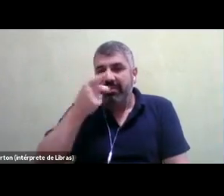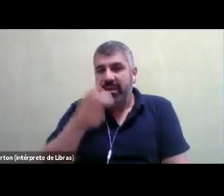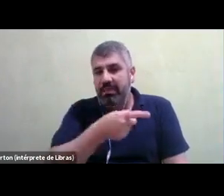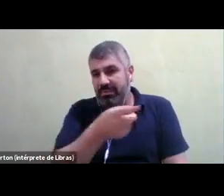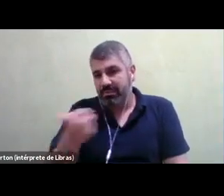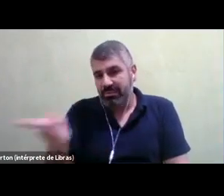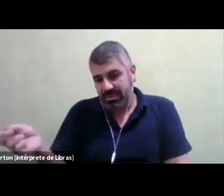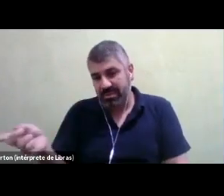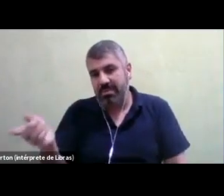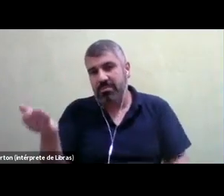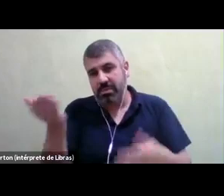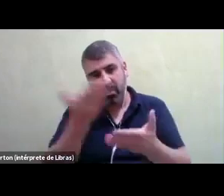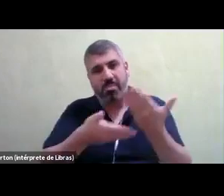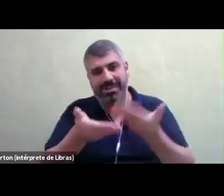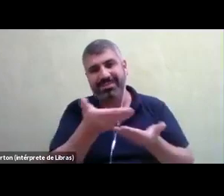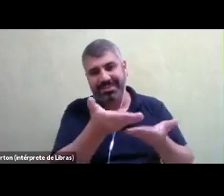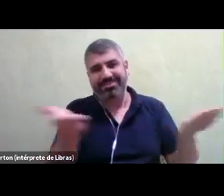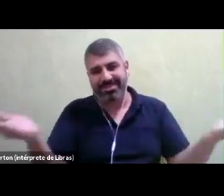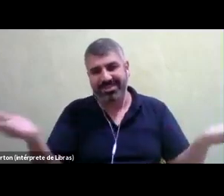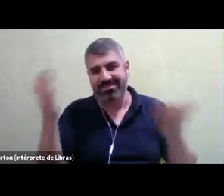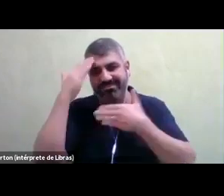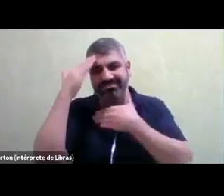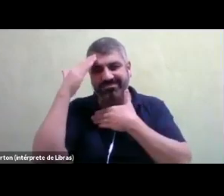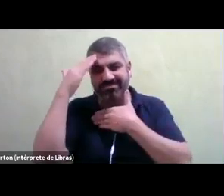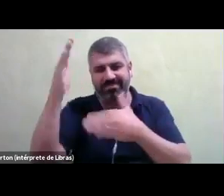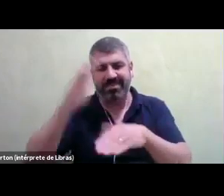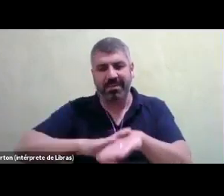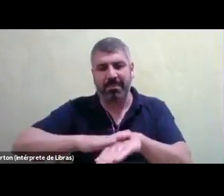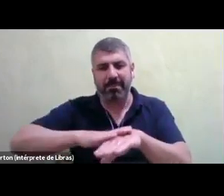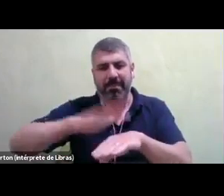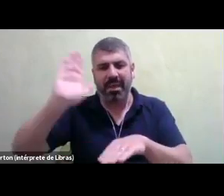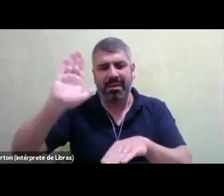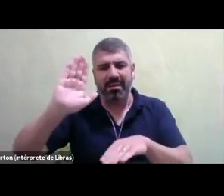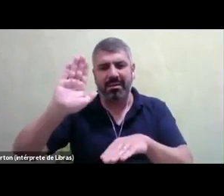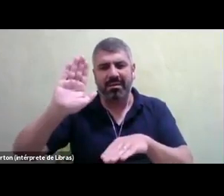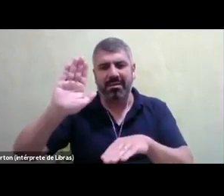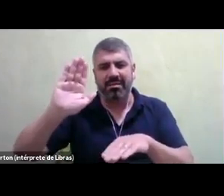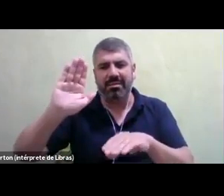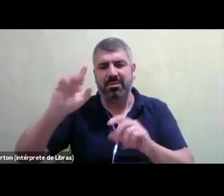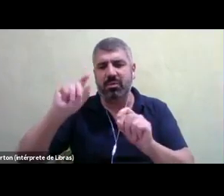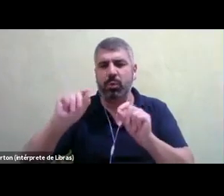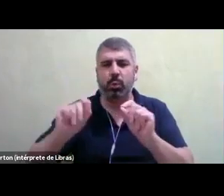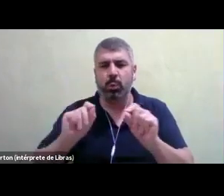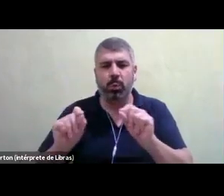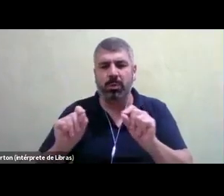e compartilhar, e agradecer muito pela oportunidade de contribuir,